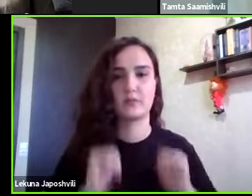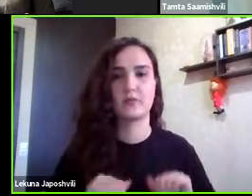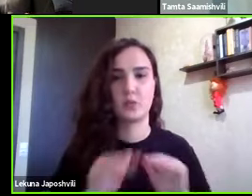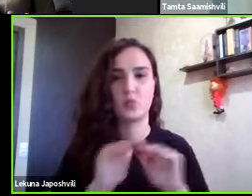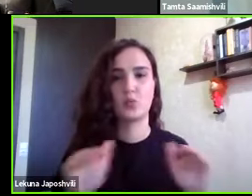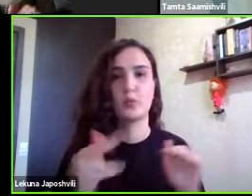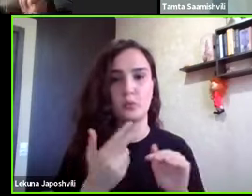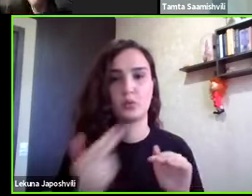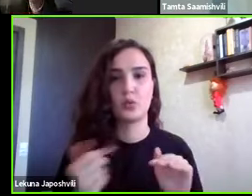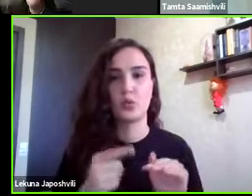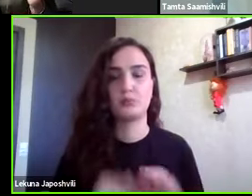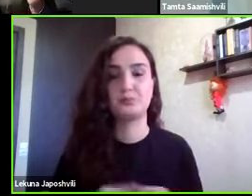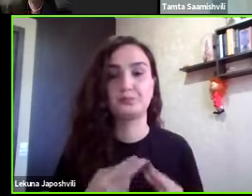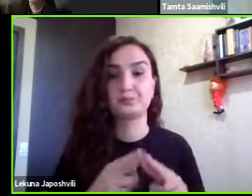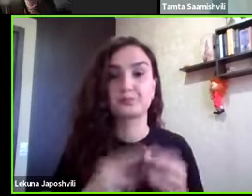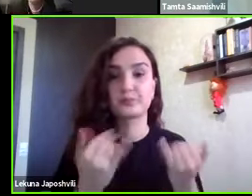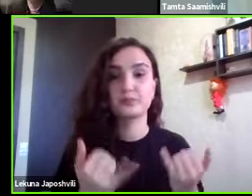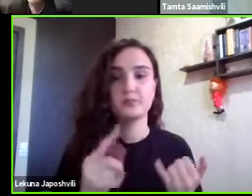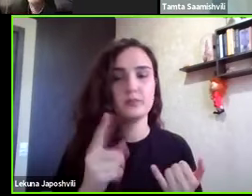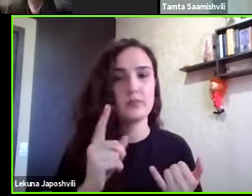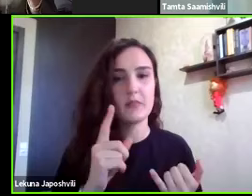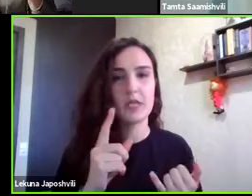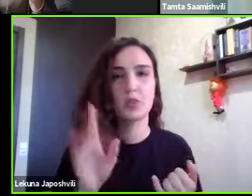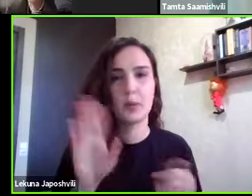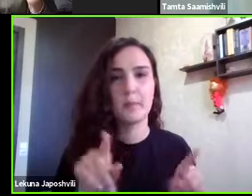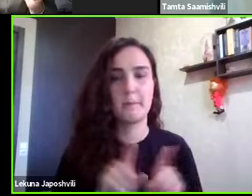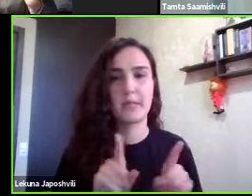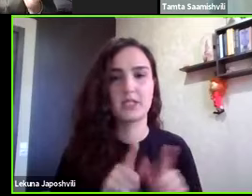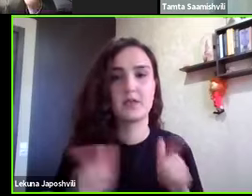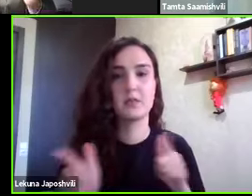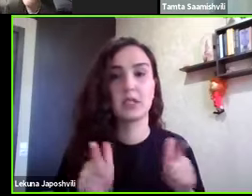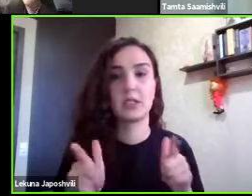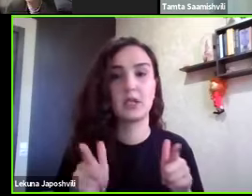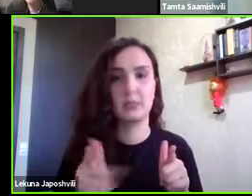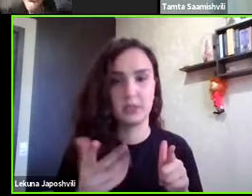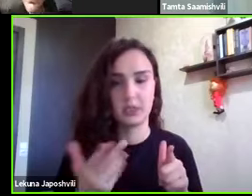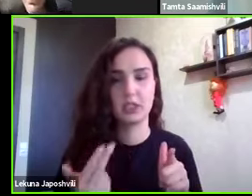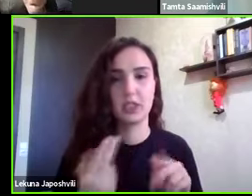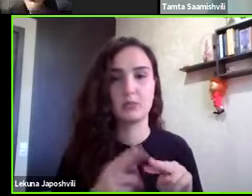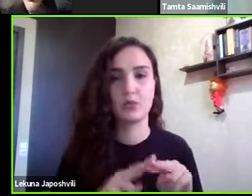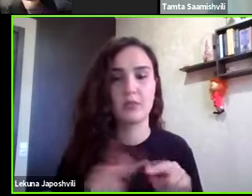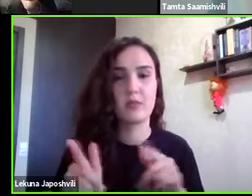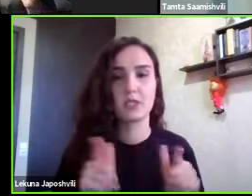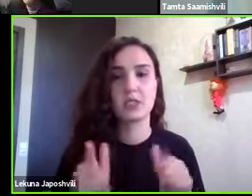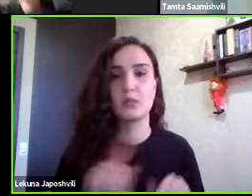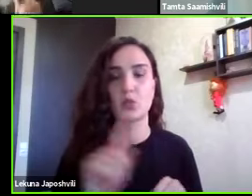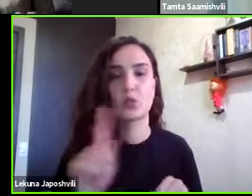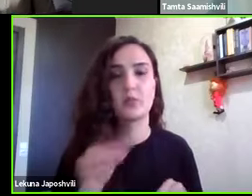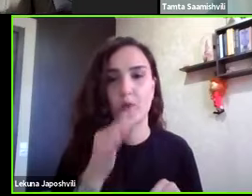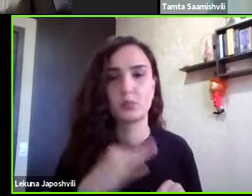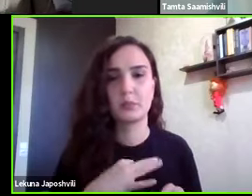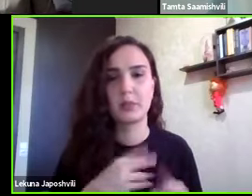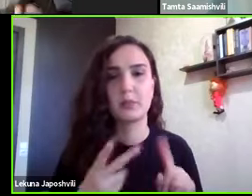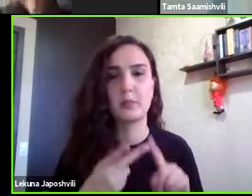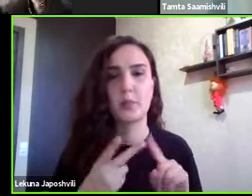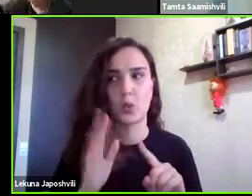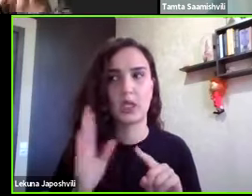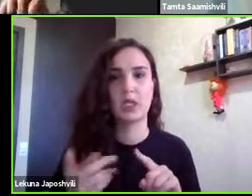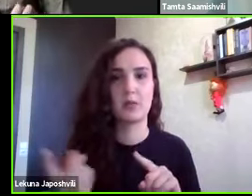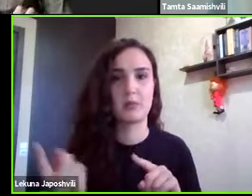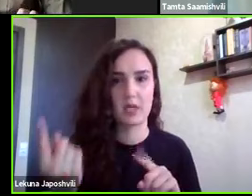ხო? ეხა რატომ მაინც ვემზადებით? დიახ, იმიტომ ვემზადებით, რომ გვეუბნებია რომ მეორე ტალღა